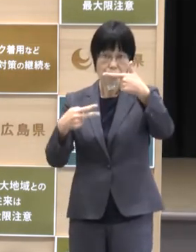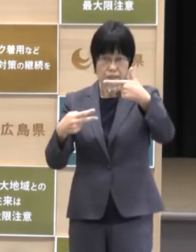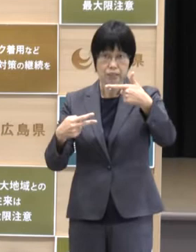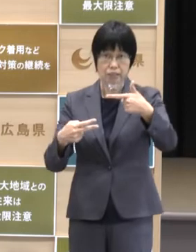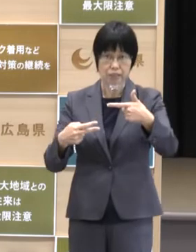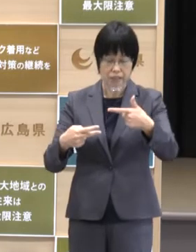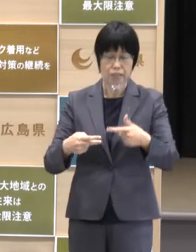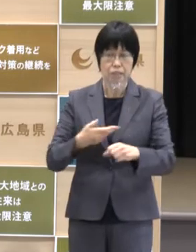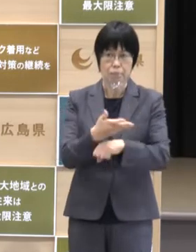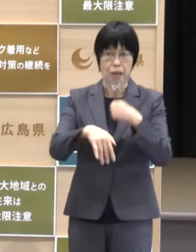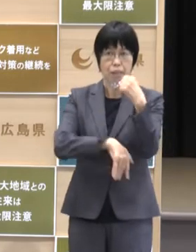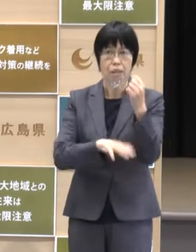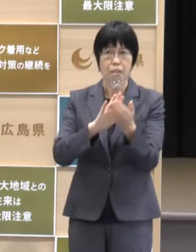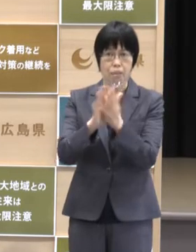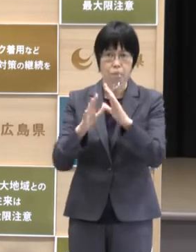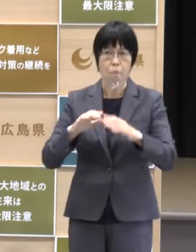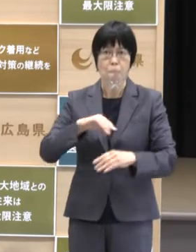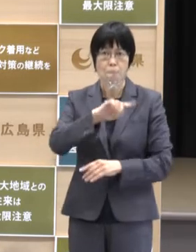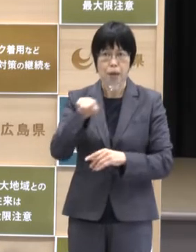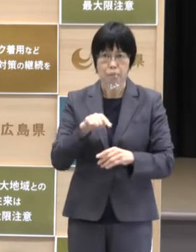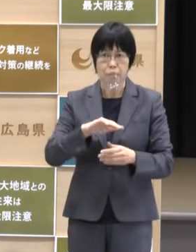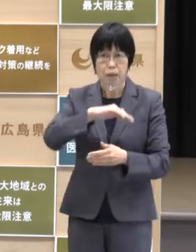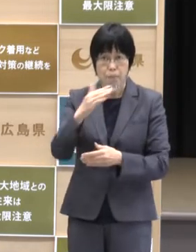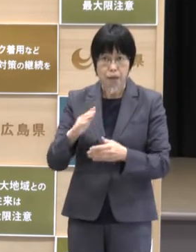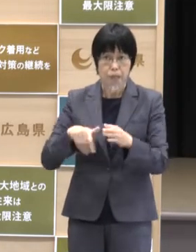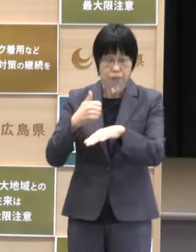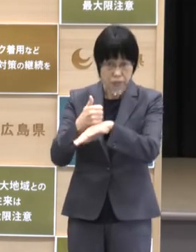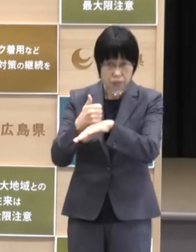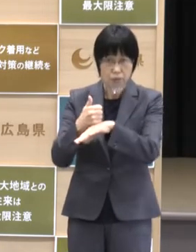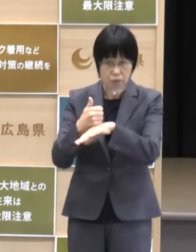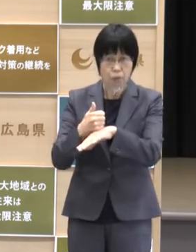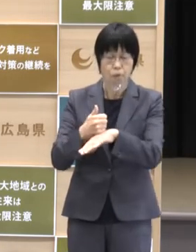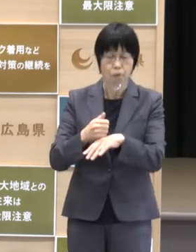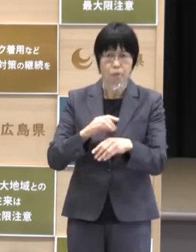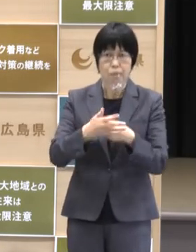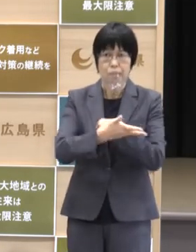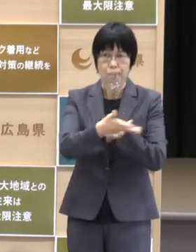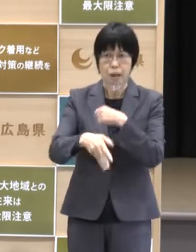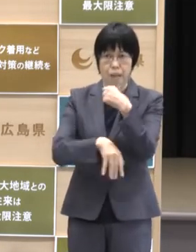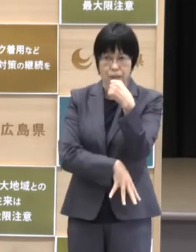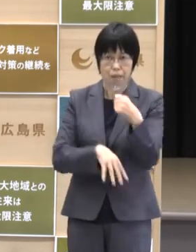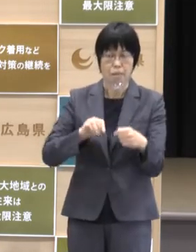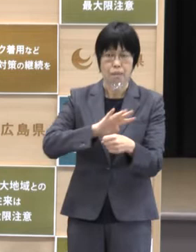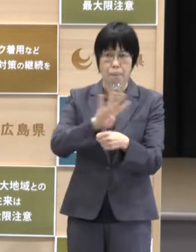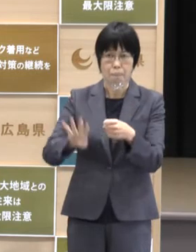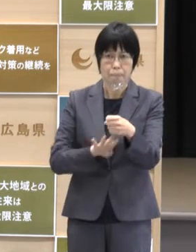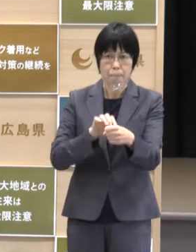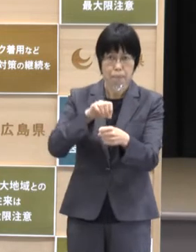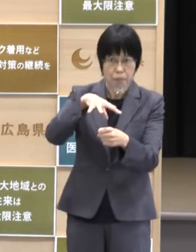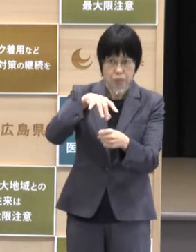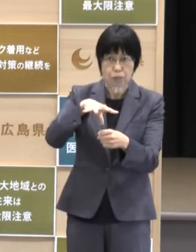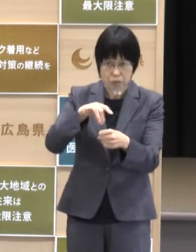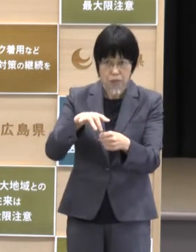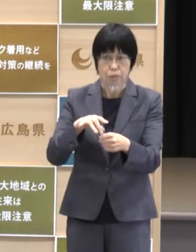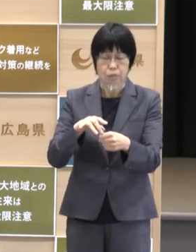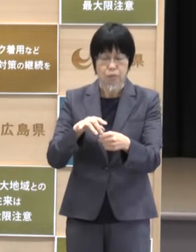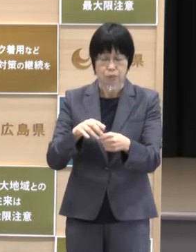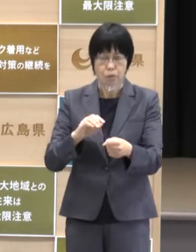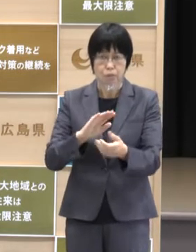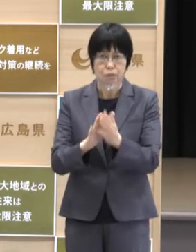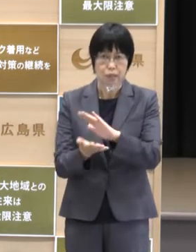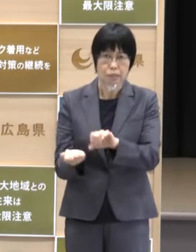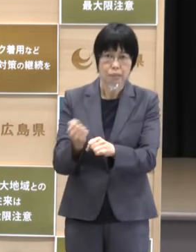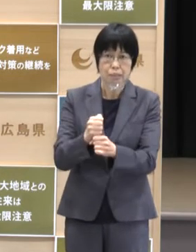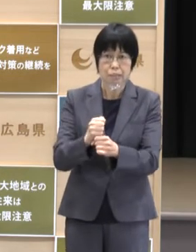県の丸山知事が、島根原発の2号機の再稼働に同意を表明されました、